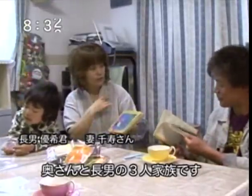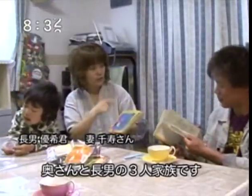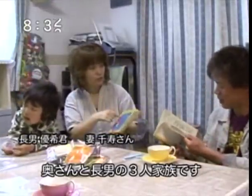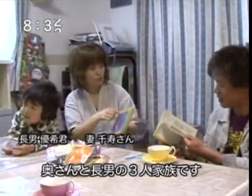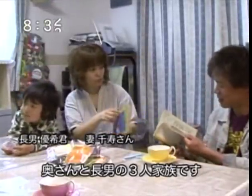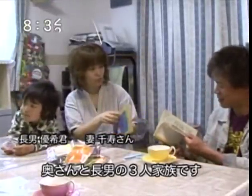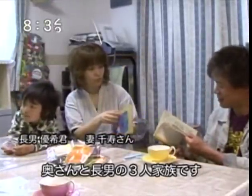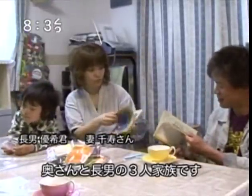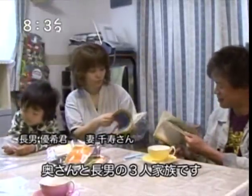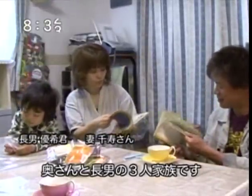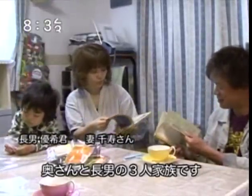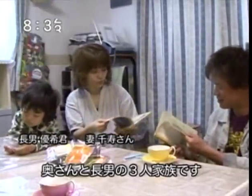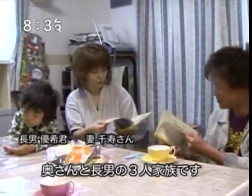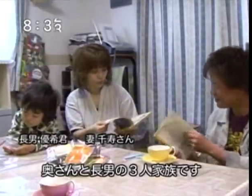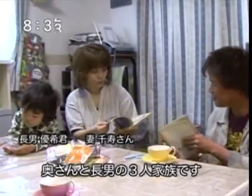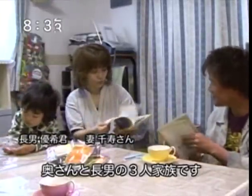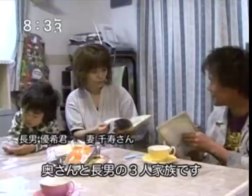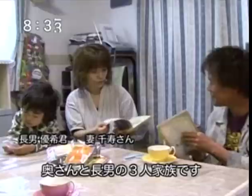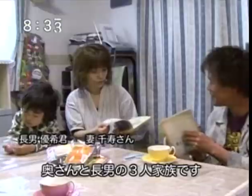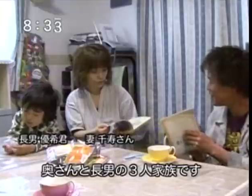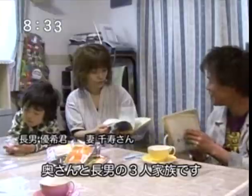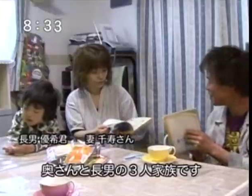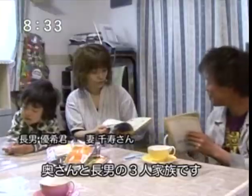奥さんと長男の3人家族です。